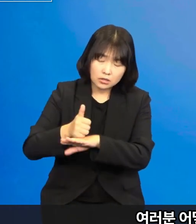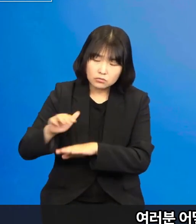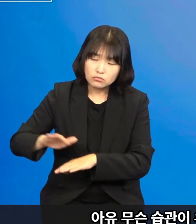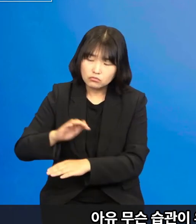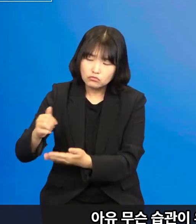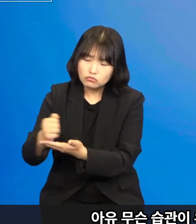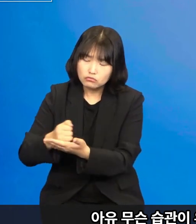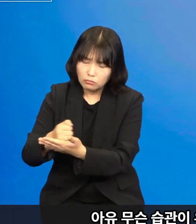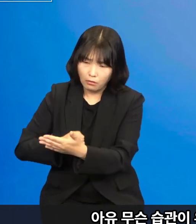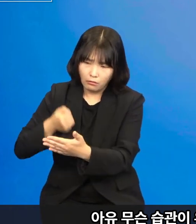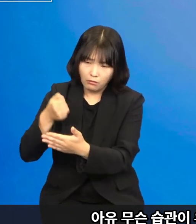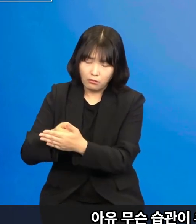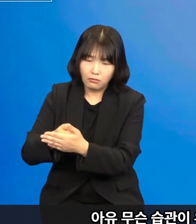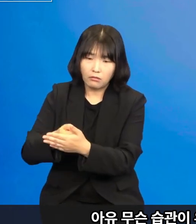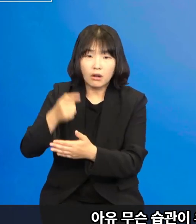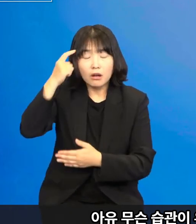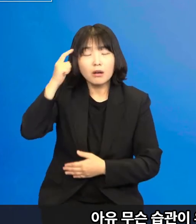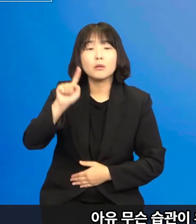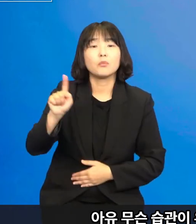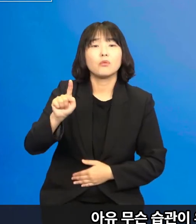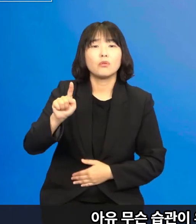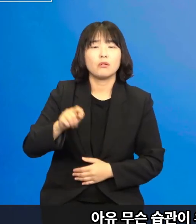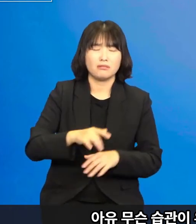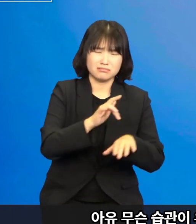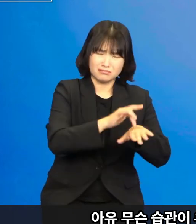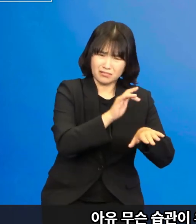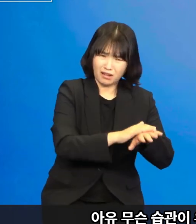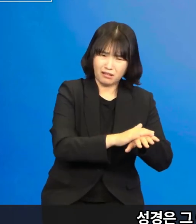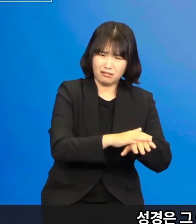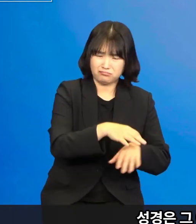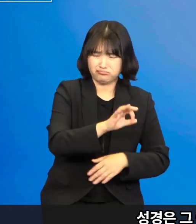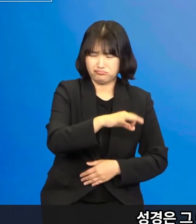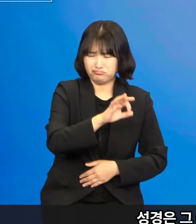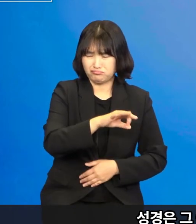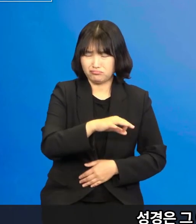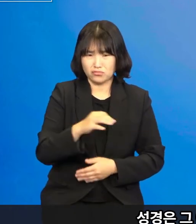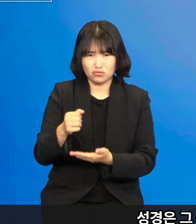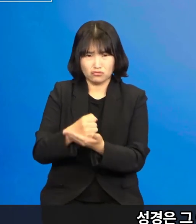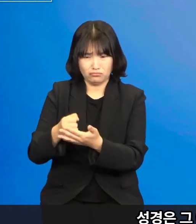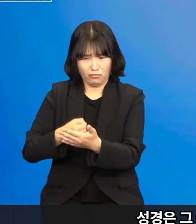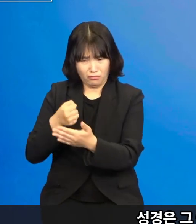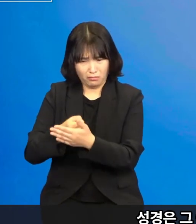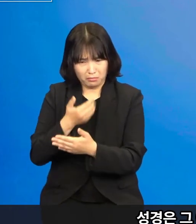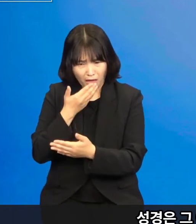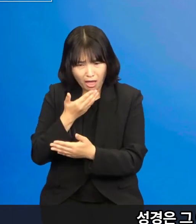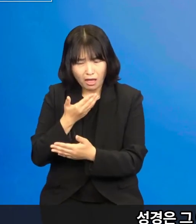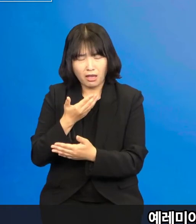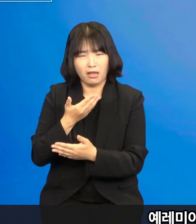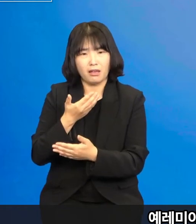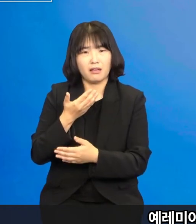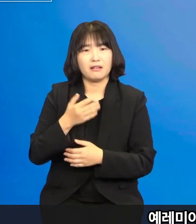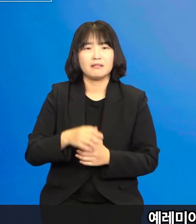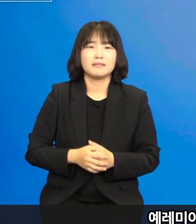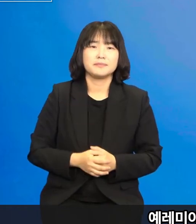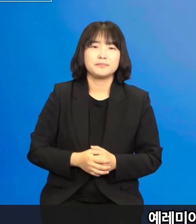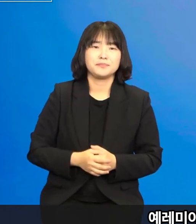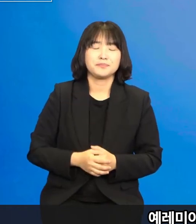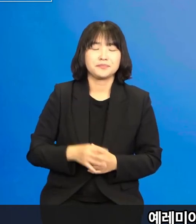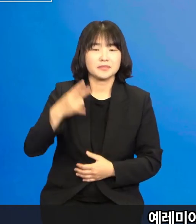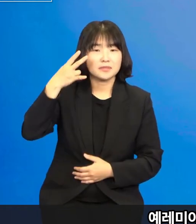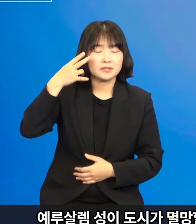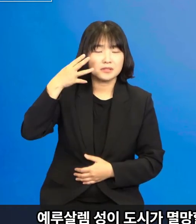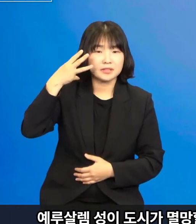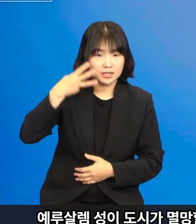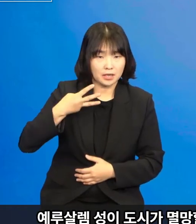생각하십니까? 무슨 습관이 뭐 우리 운명까지야. 그렇게 써. 성경 그 얘기를 하고 있어요. 예레미야서를